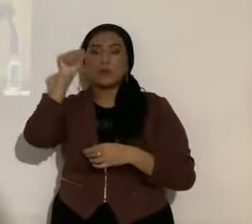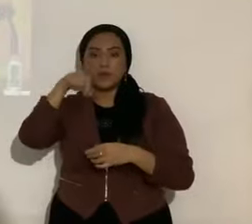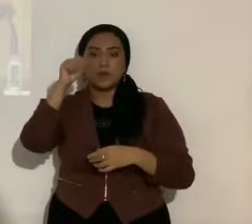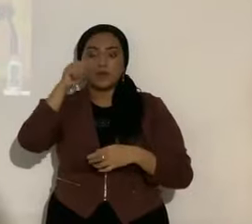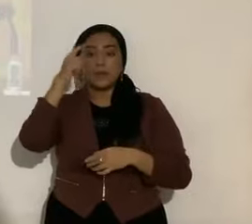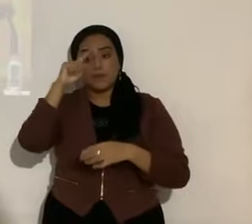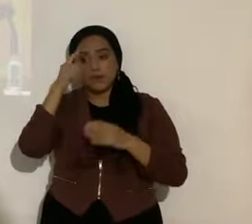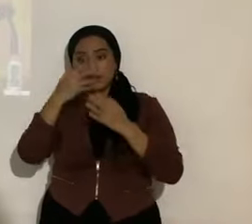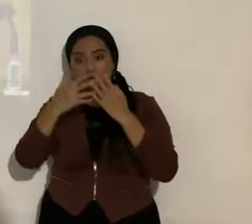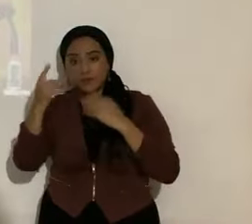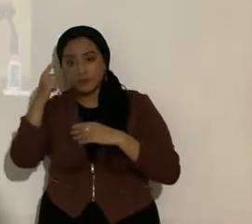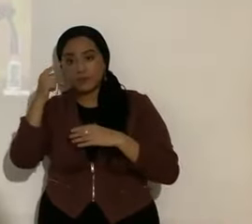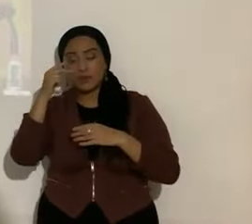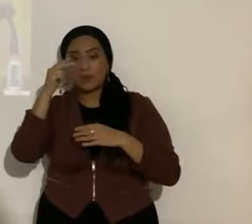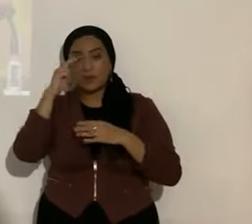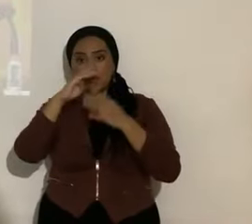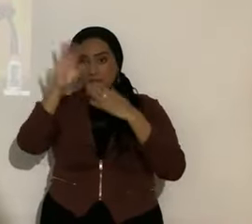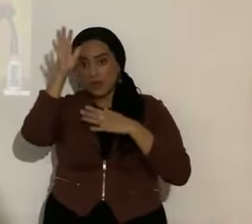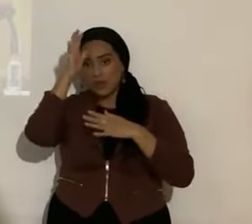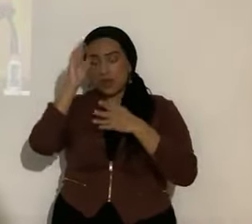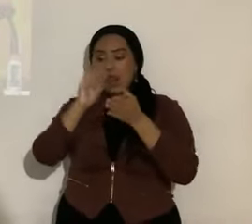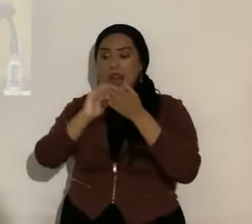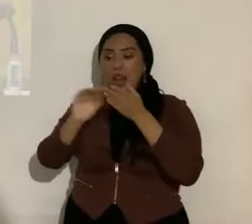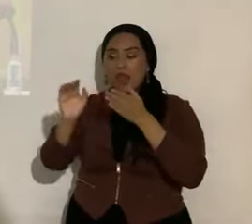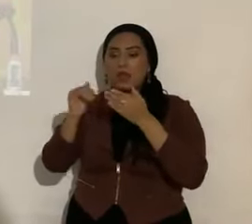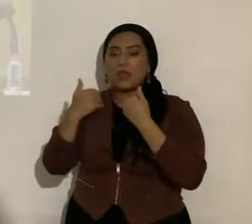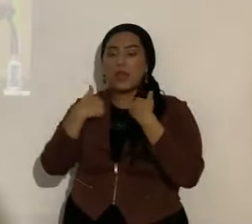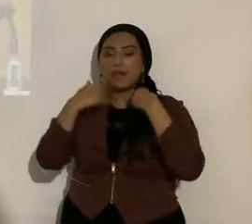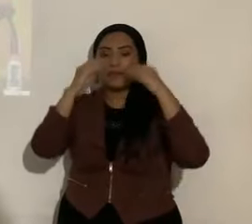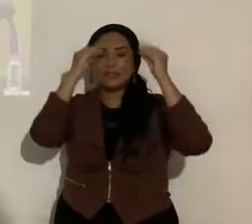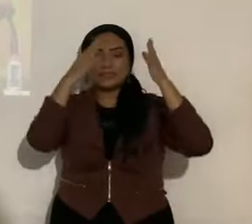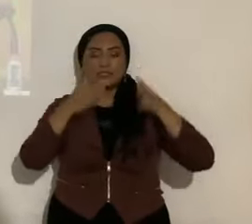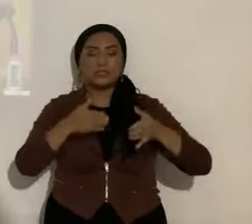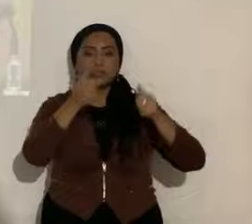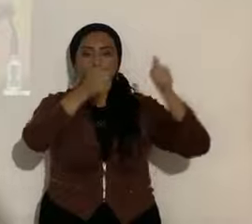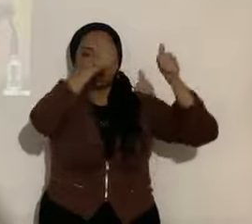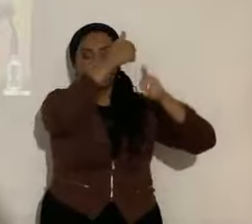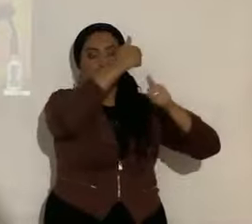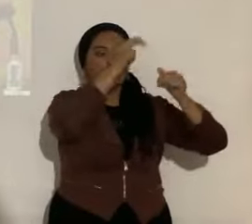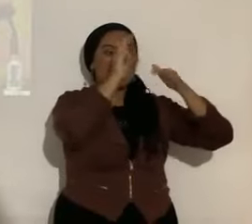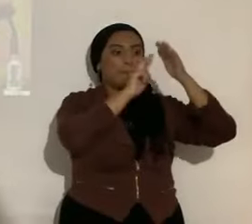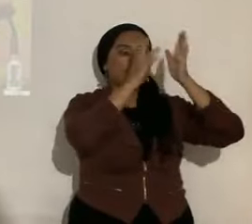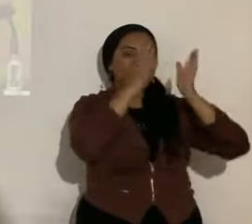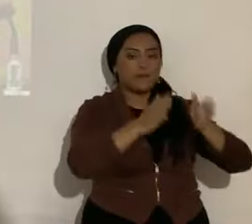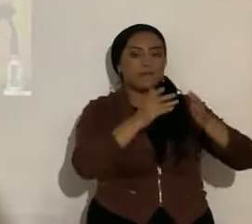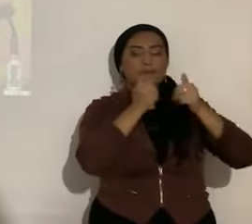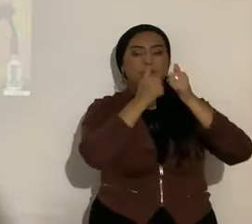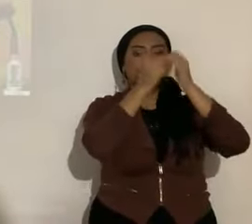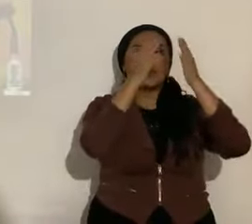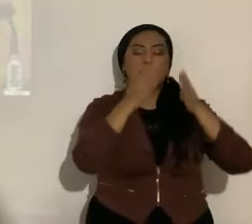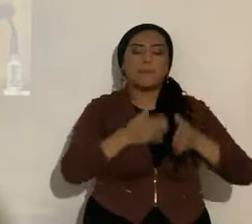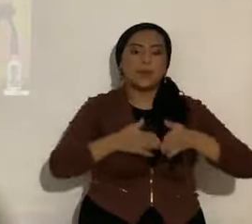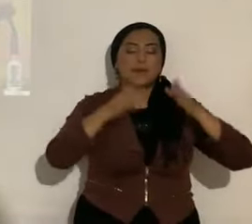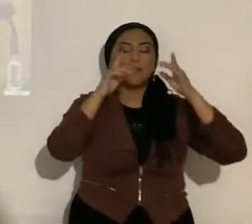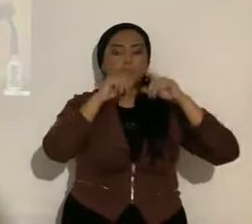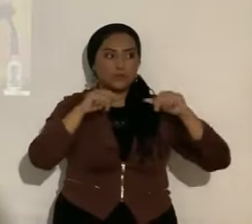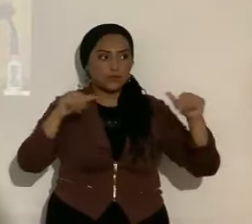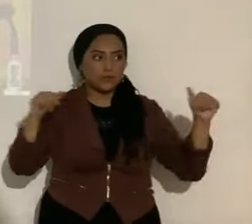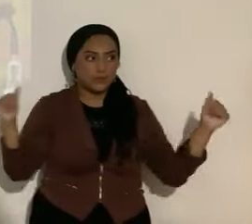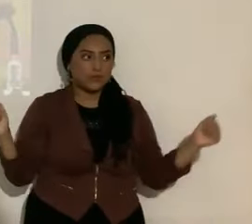por algo el Eterno permitió que haya maestros, profetas, apóstoles, etcétera, etcétera,